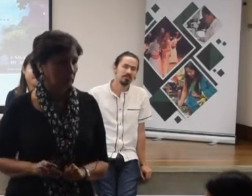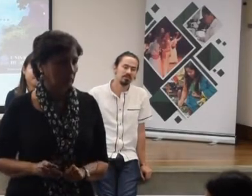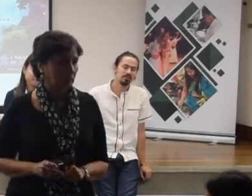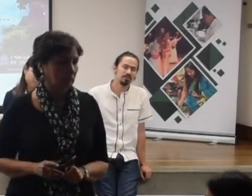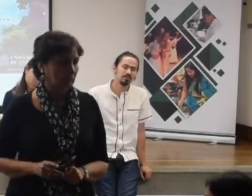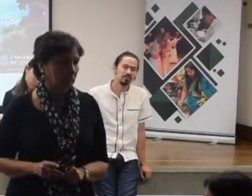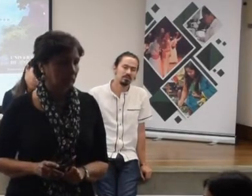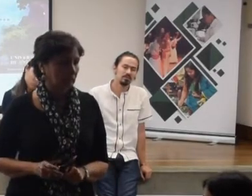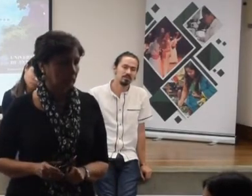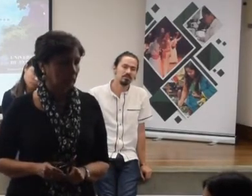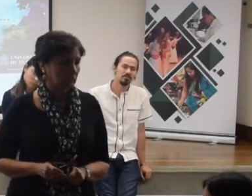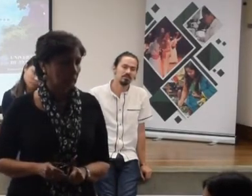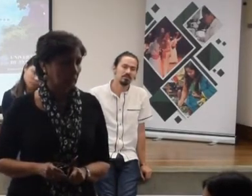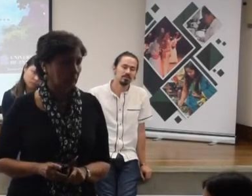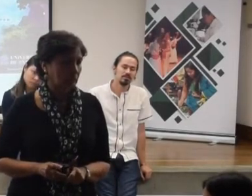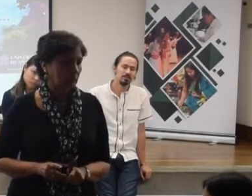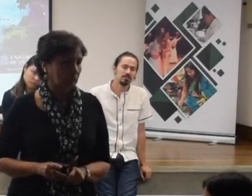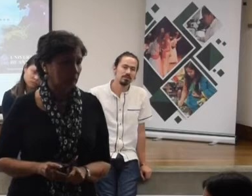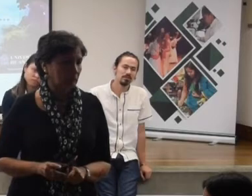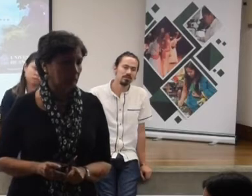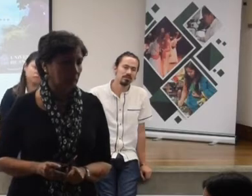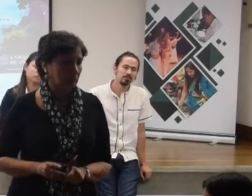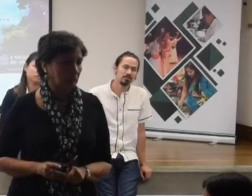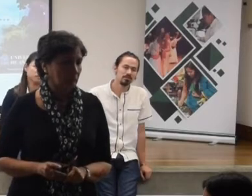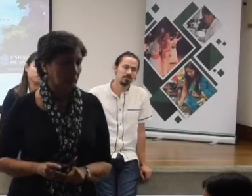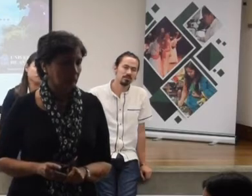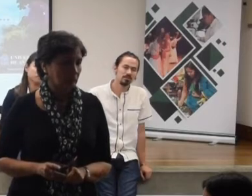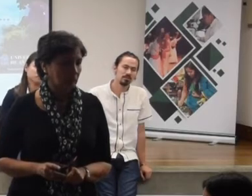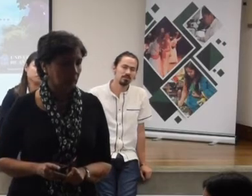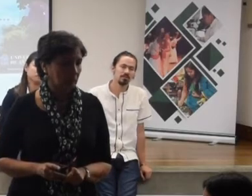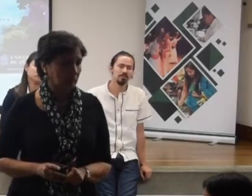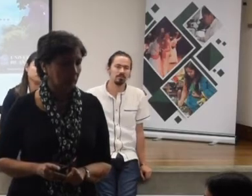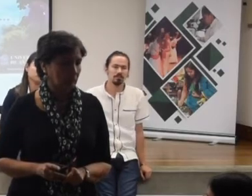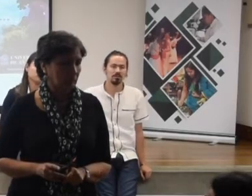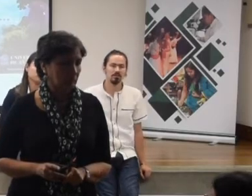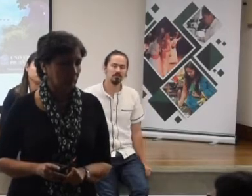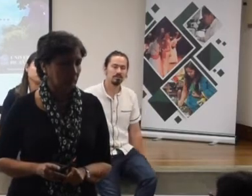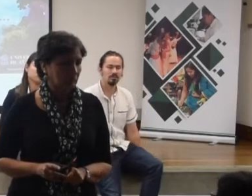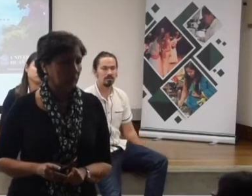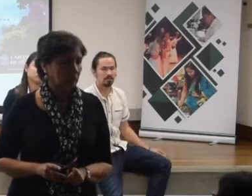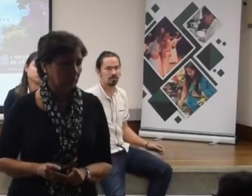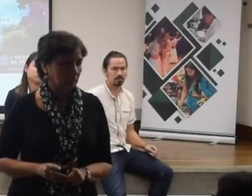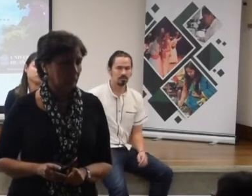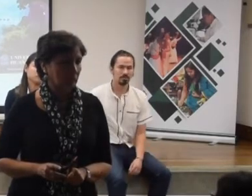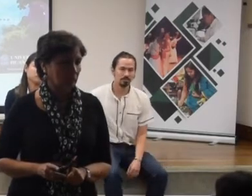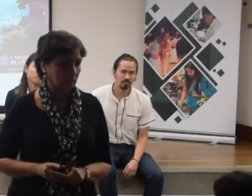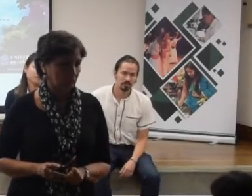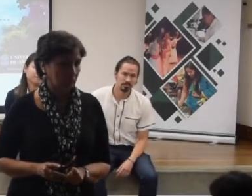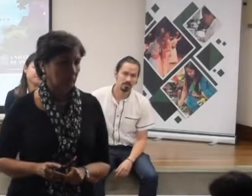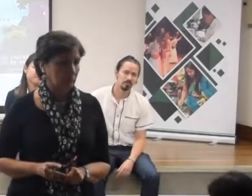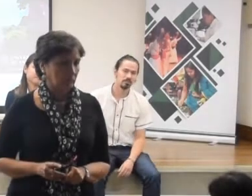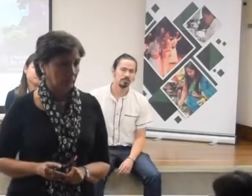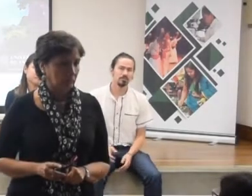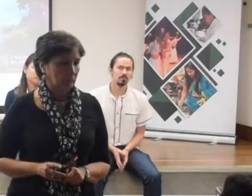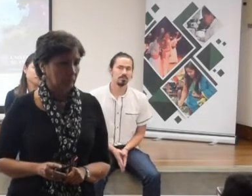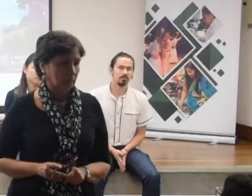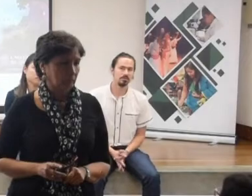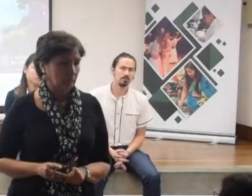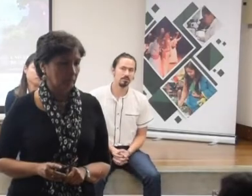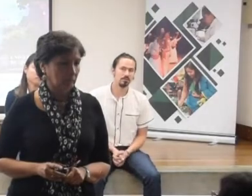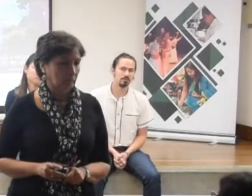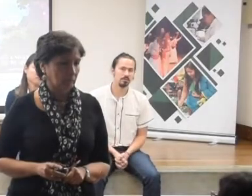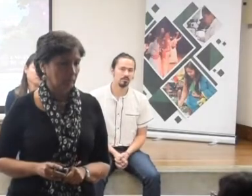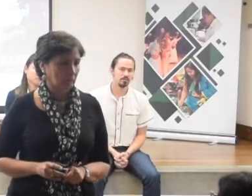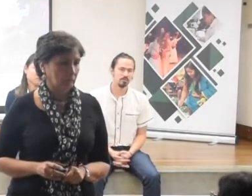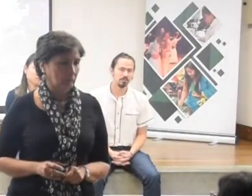hacer esas lecturas, por ejemplo, pero también entonces un lenguaje más de la imagen, poder presentar parte del proceso que se va a venir haciendo